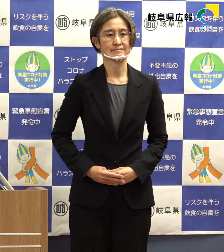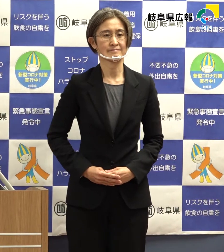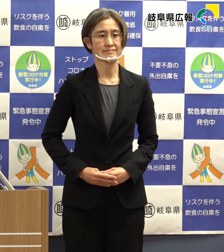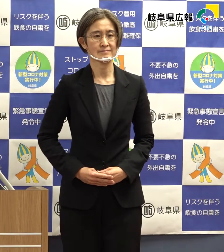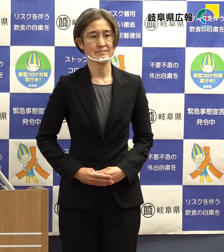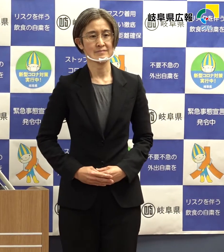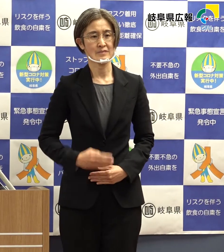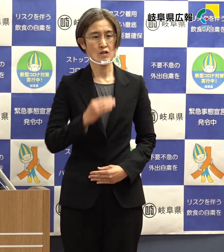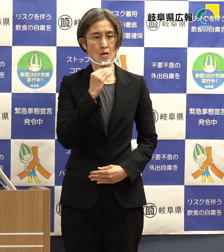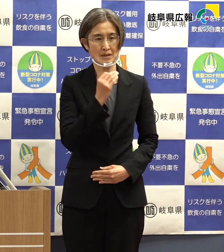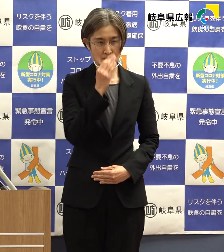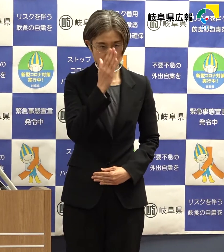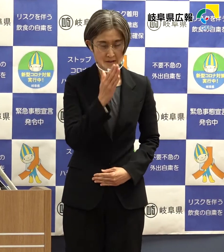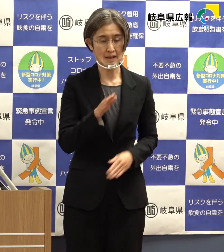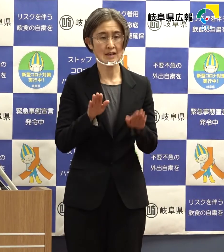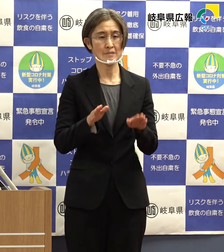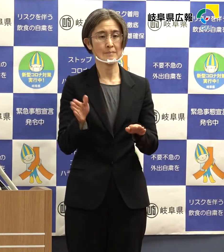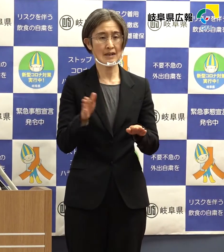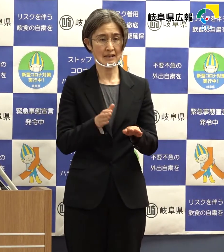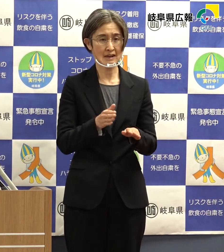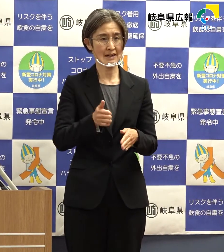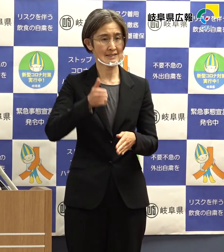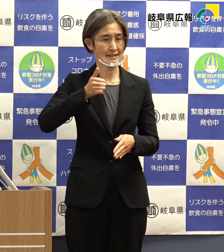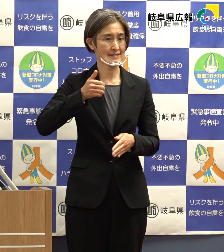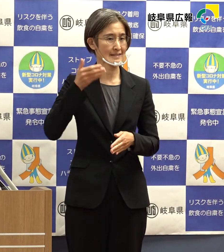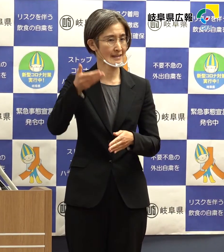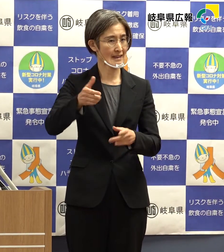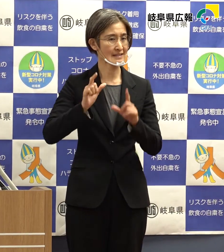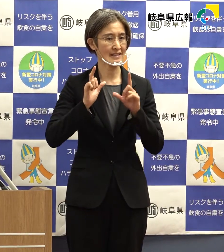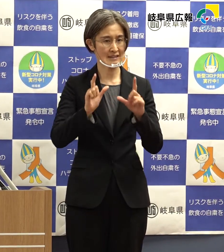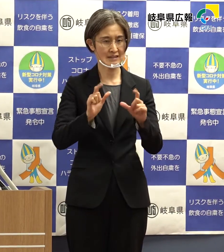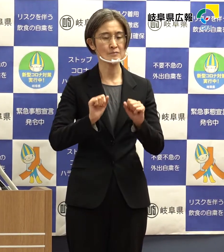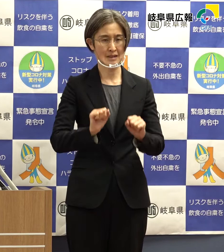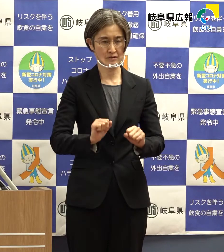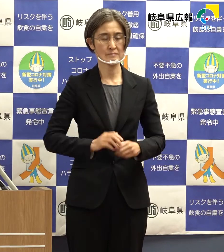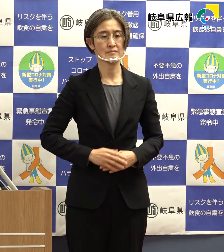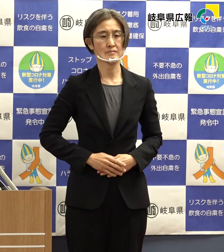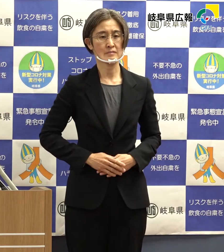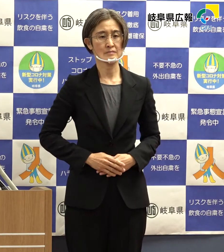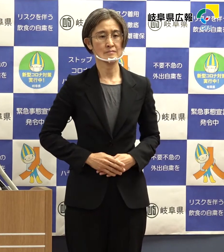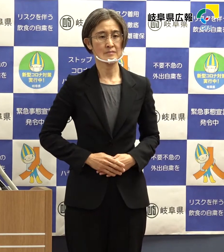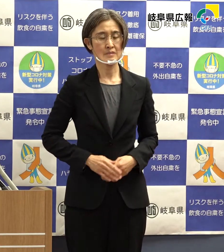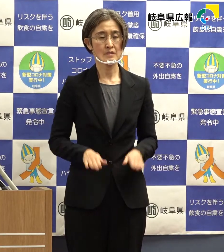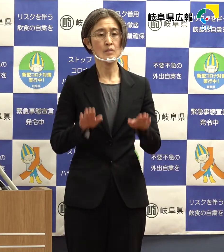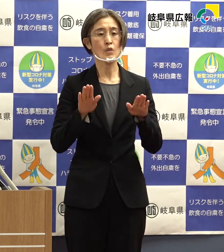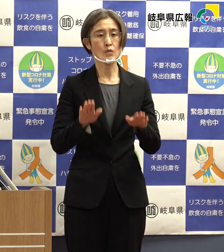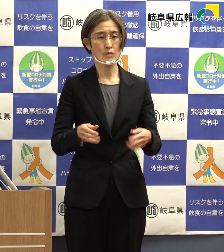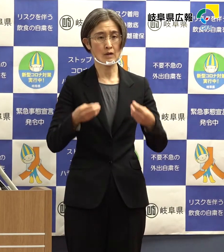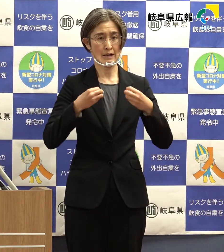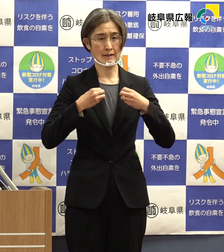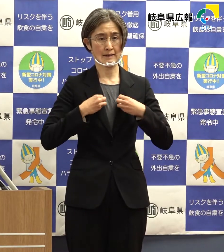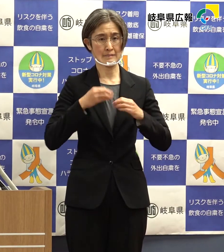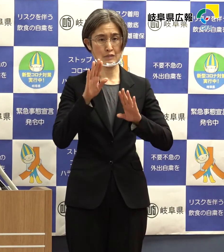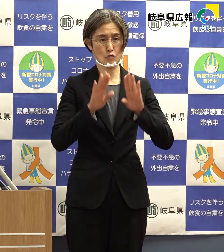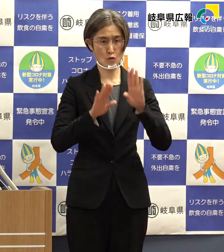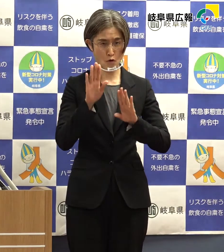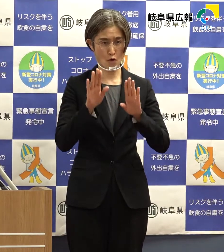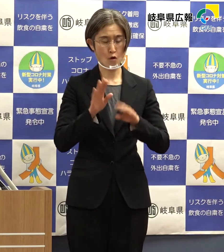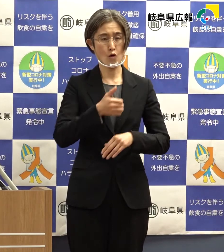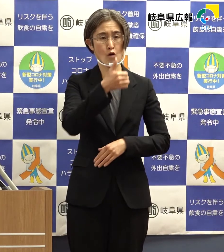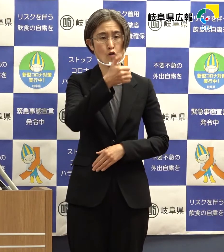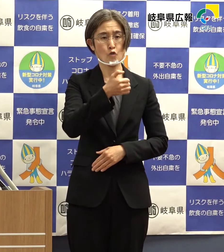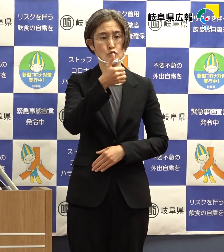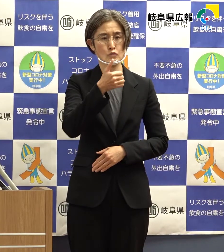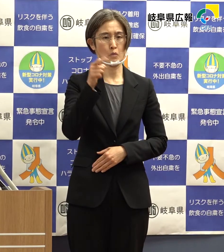お待たせいたしました。ただいまに会見を始めさせていただきます。 本日の感染状況でありますが、55人です